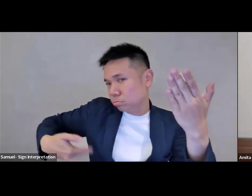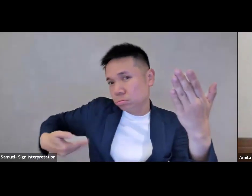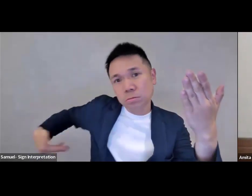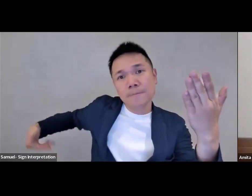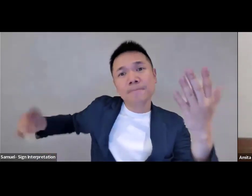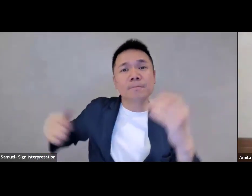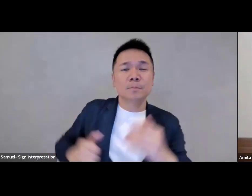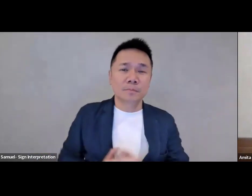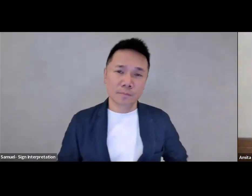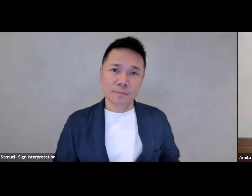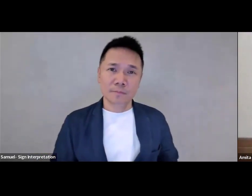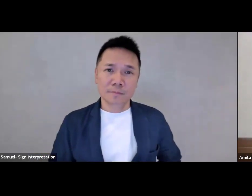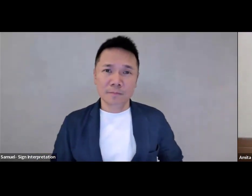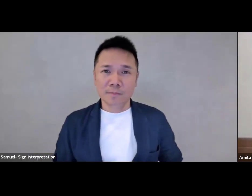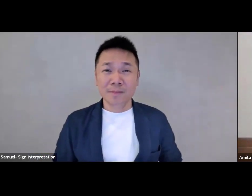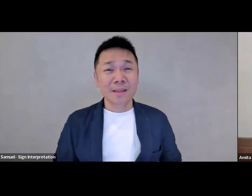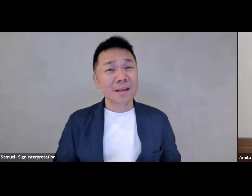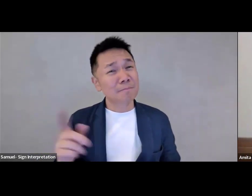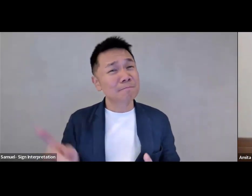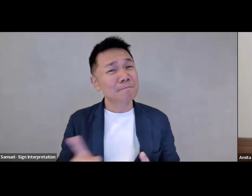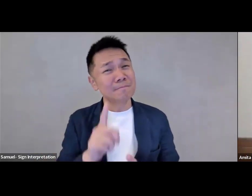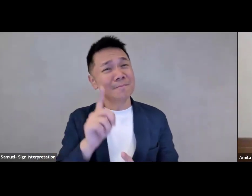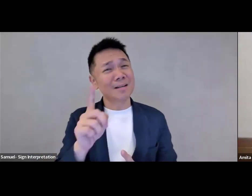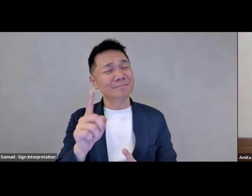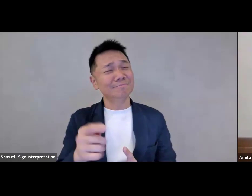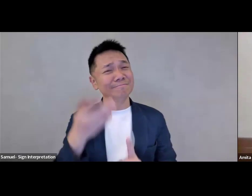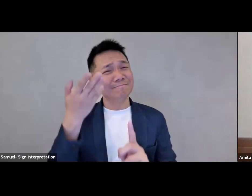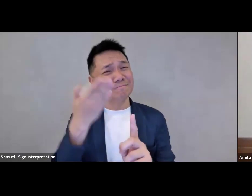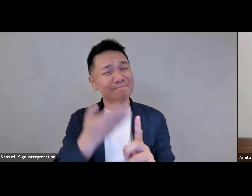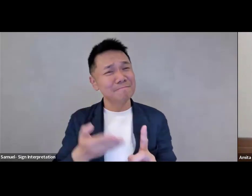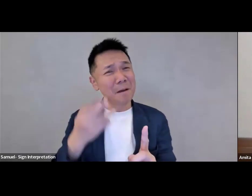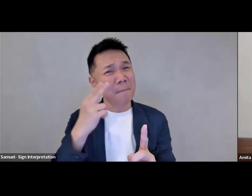他的能力是无限的，他是非常有才华的，